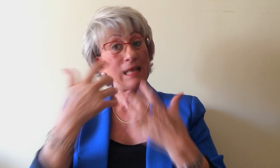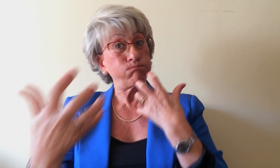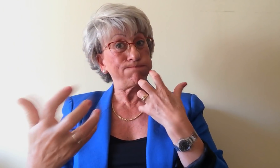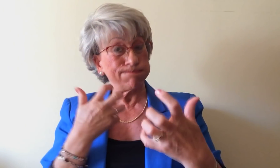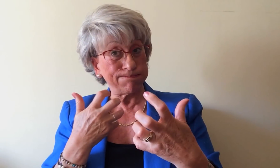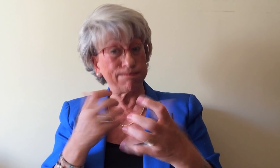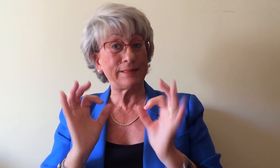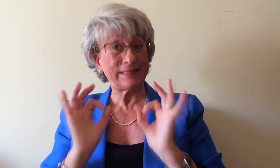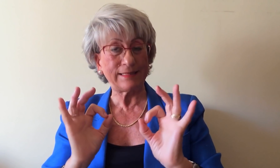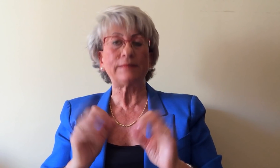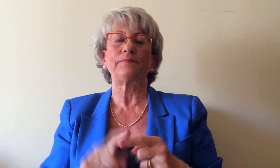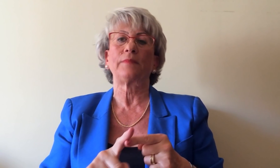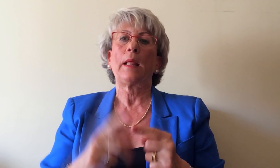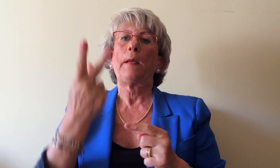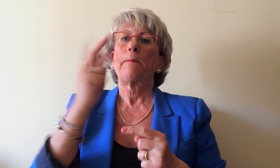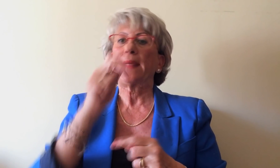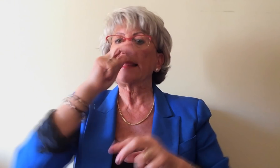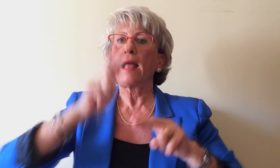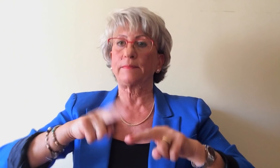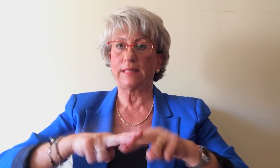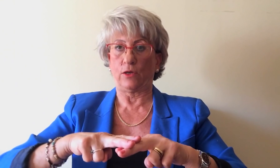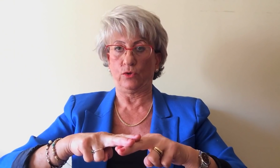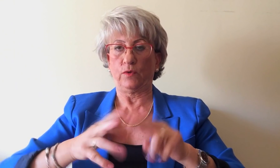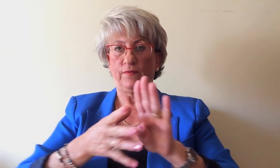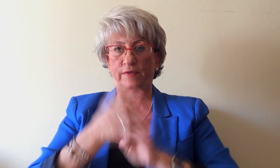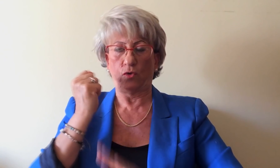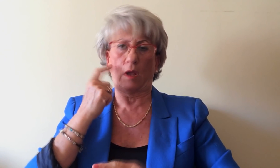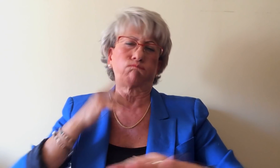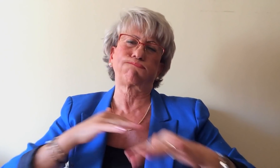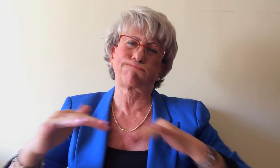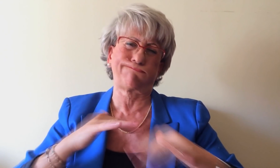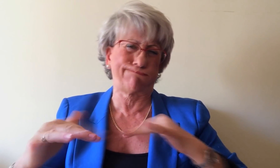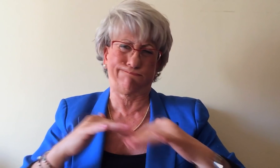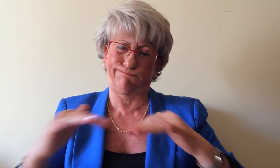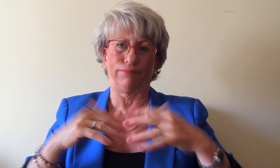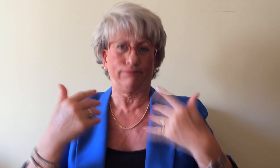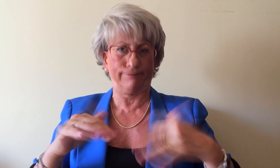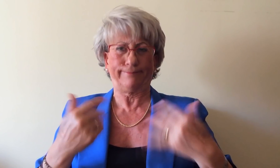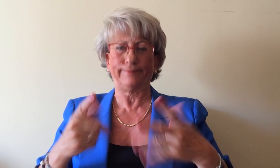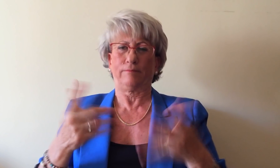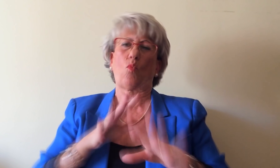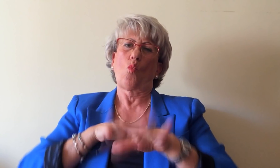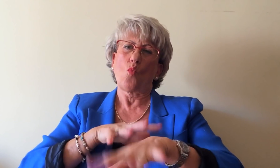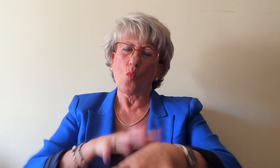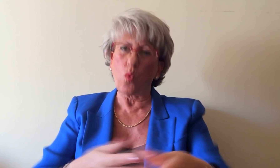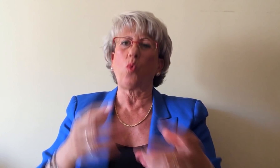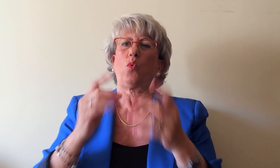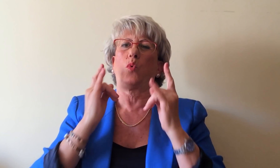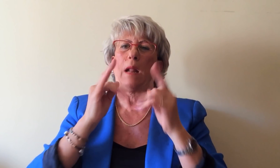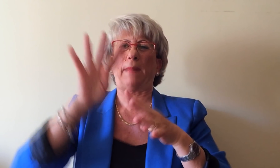Del més destacable seria el 20 aniversari de la FESOCA. Va haver moltíssim moviment, es va fer manifestacions